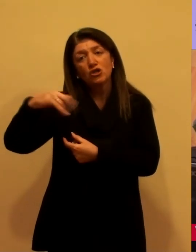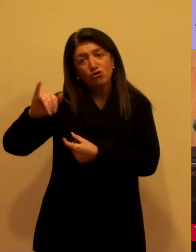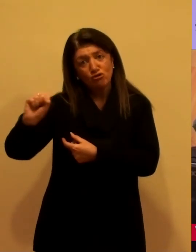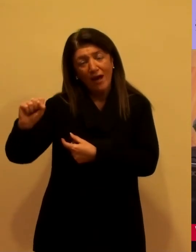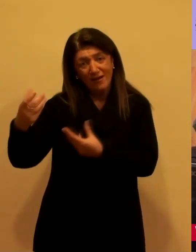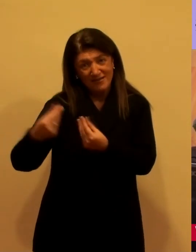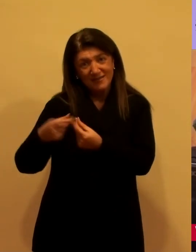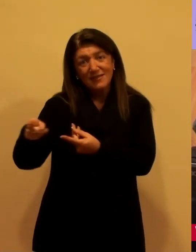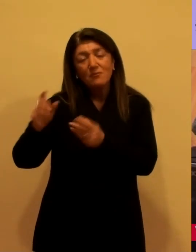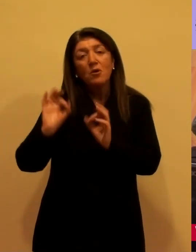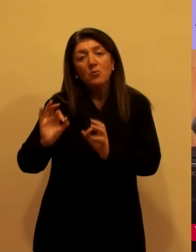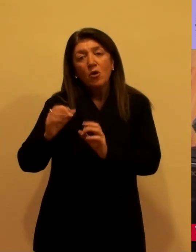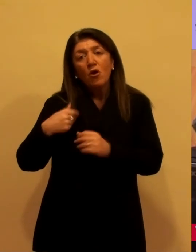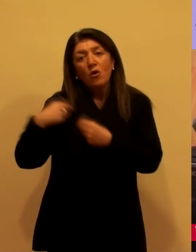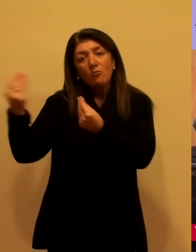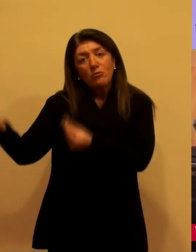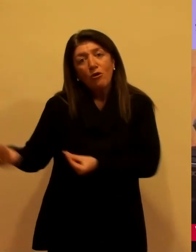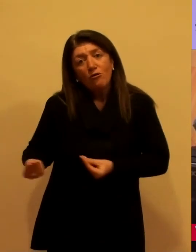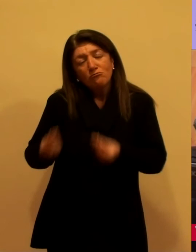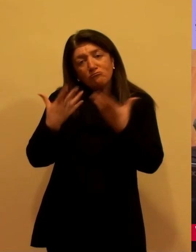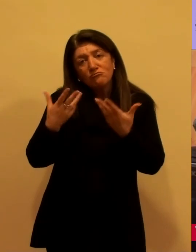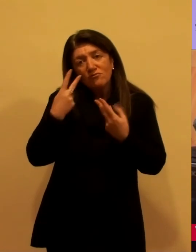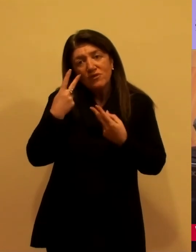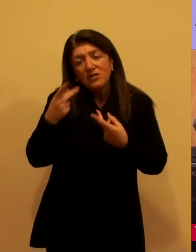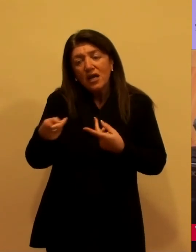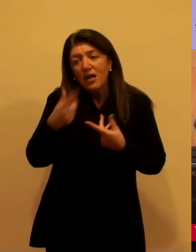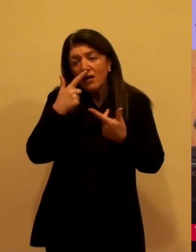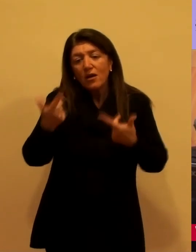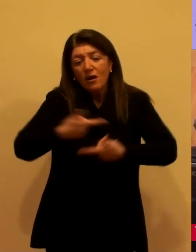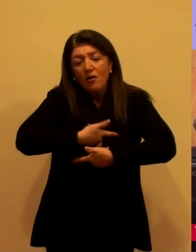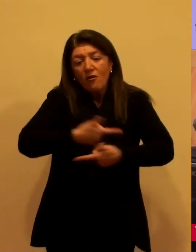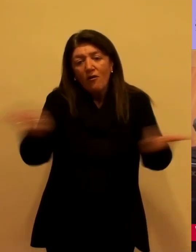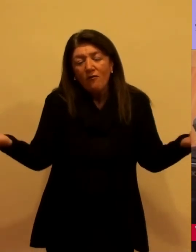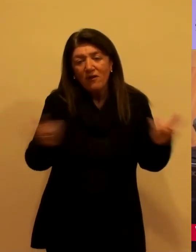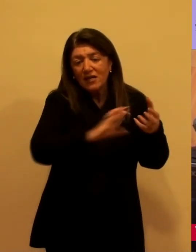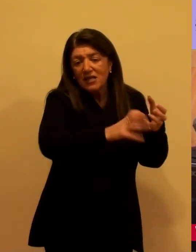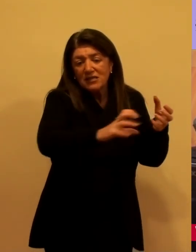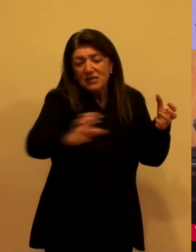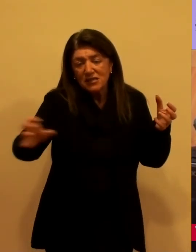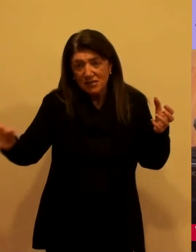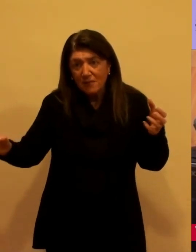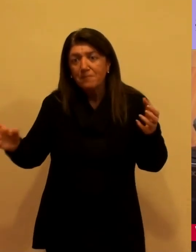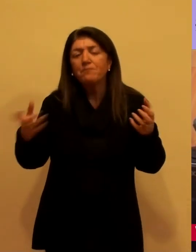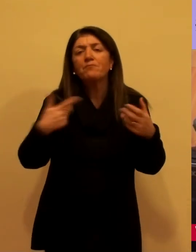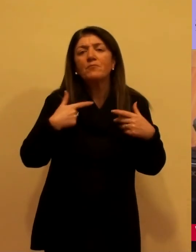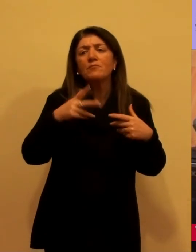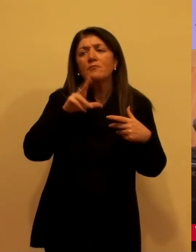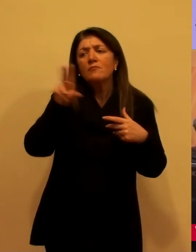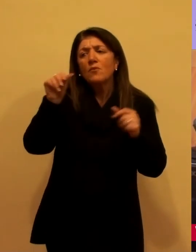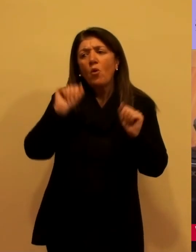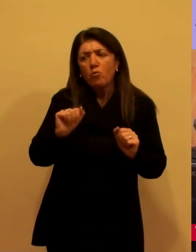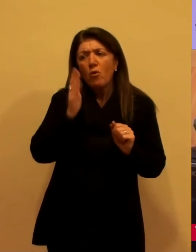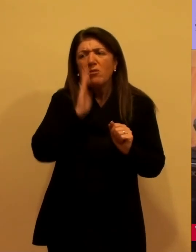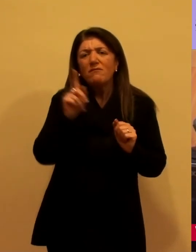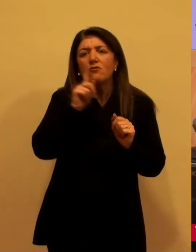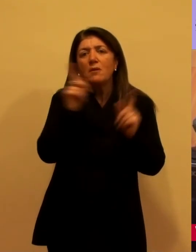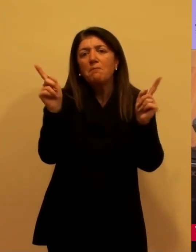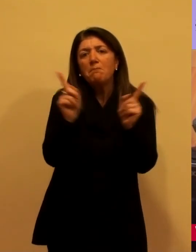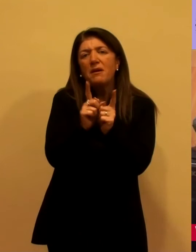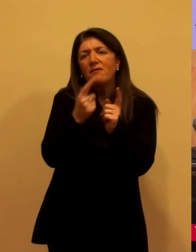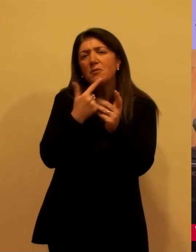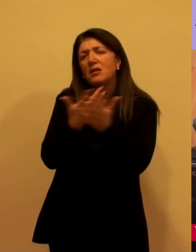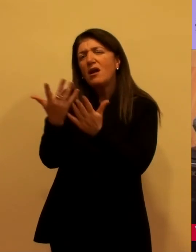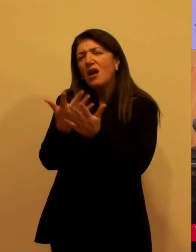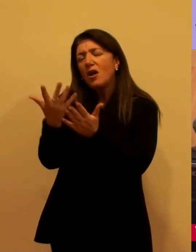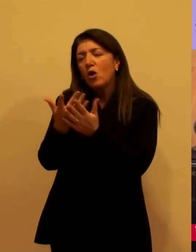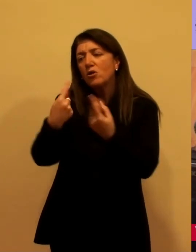illustrato, vivendolo anche in prima persona, appunto una di queste offerte di cui vi sta parlando. Vuoi brevemente spiegare anche agli ascoltatori a casa